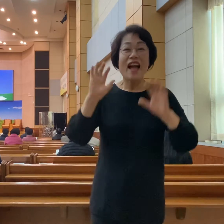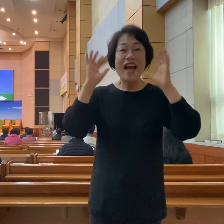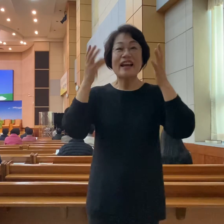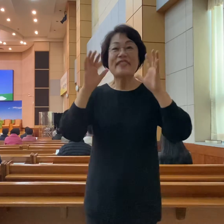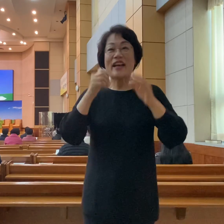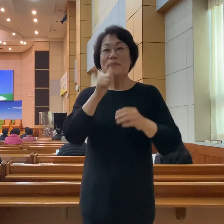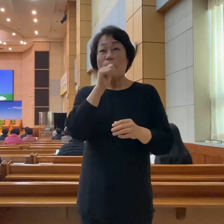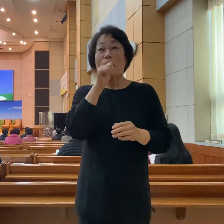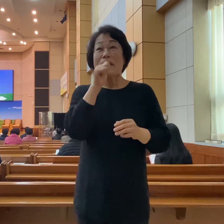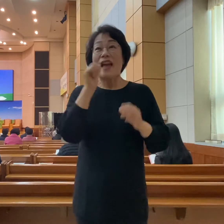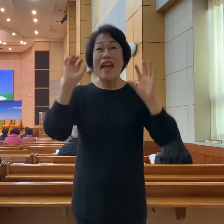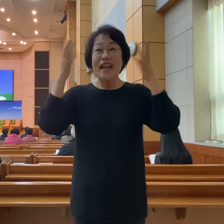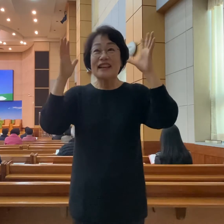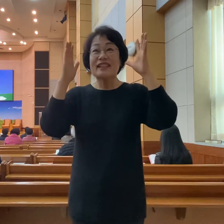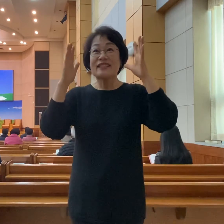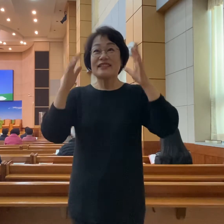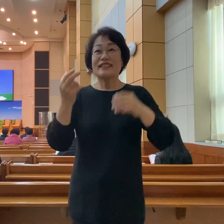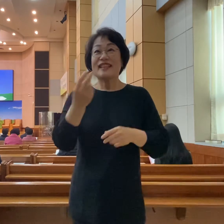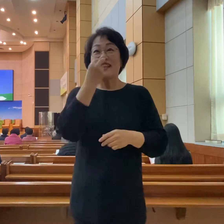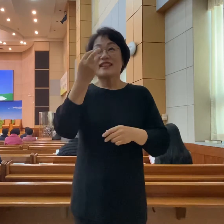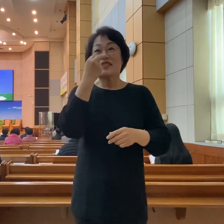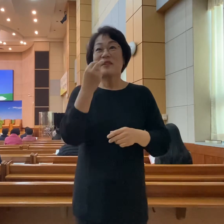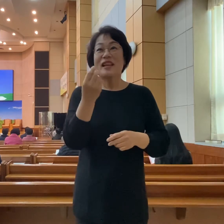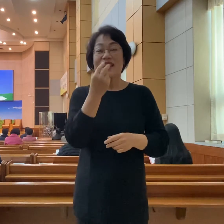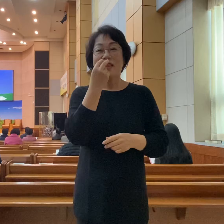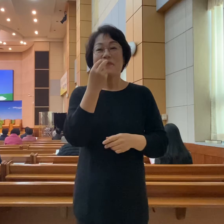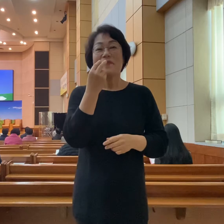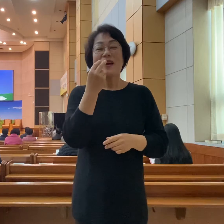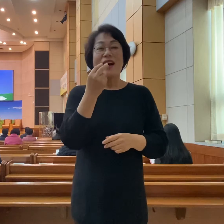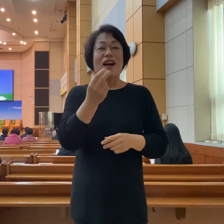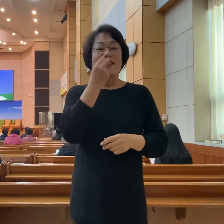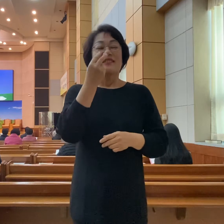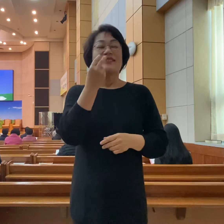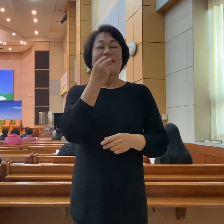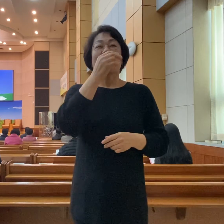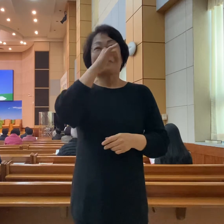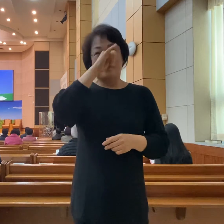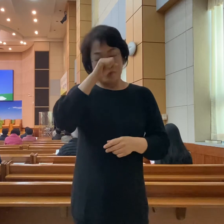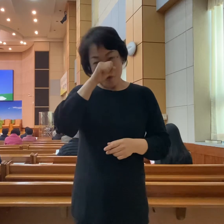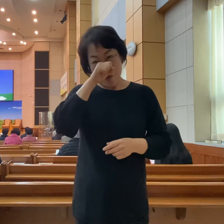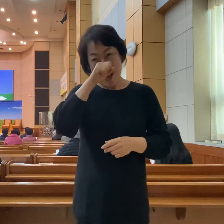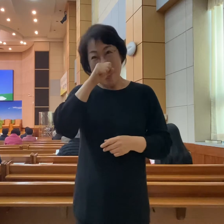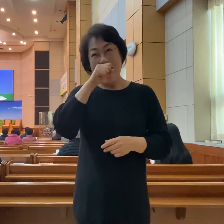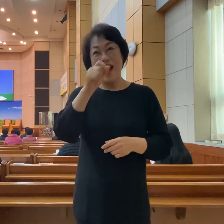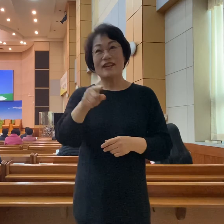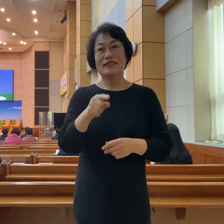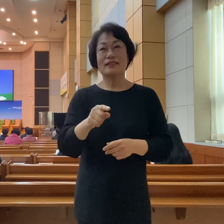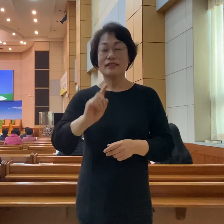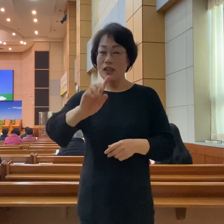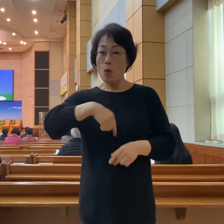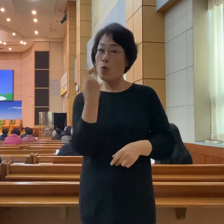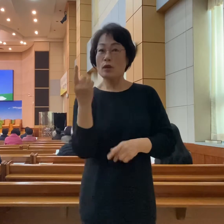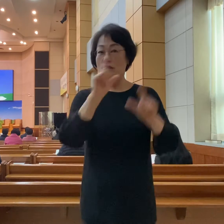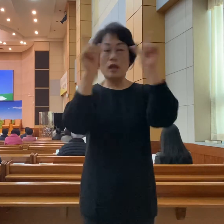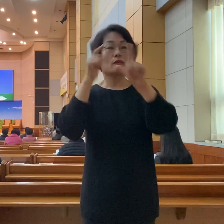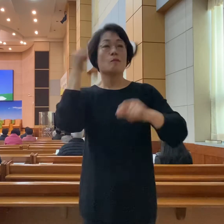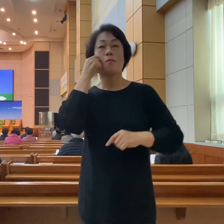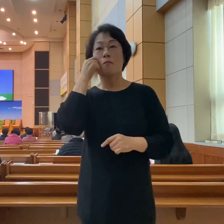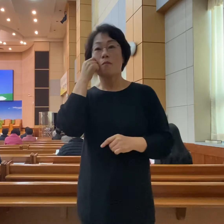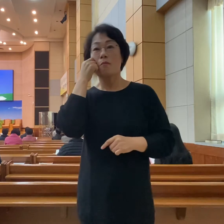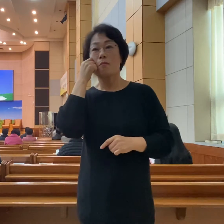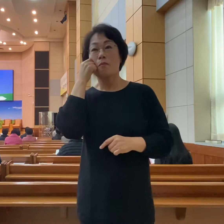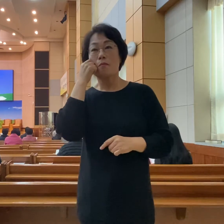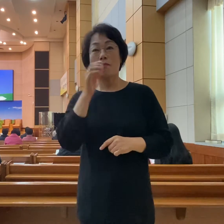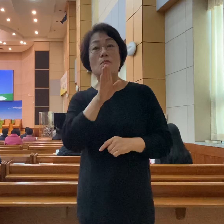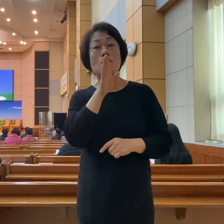간단하게는 보세요. 생명의 냄새가 막 얼마나 나요. 근데 그 존재가 혼자서 살 수 있습니까? 살